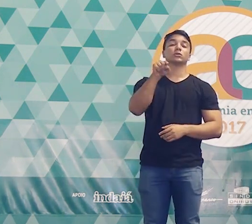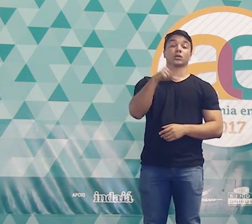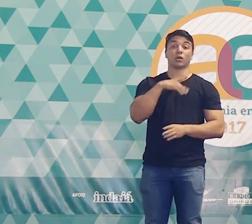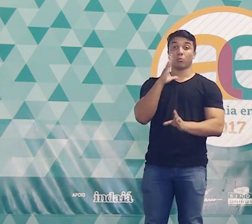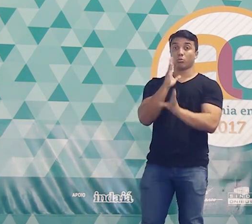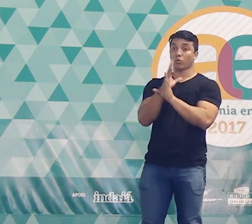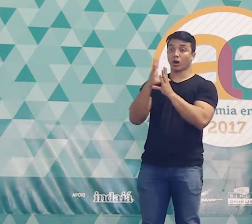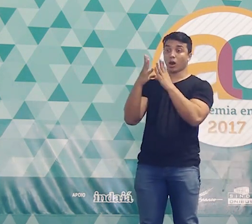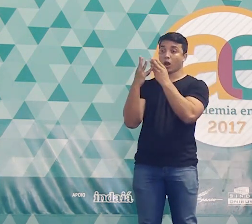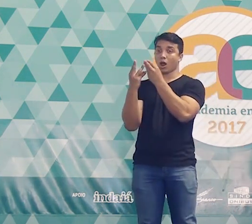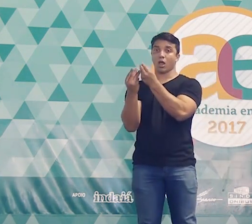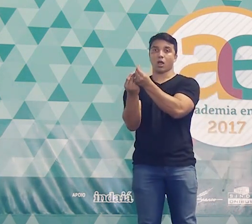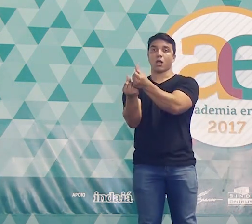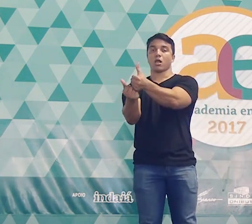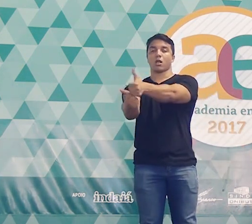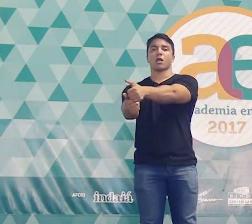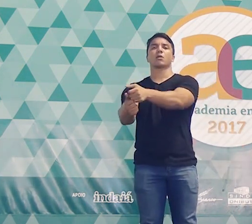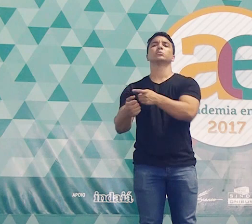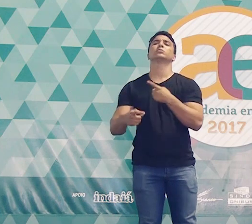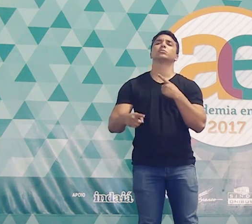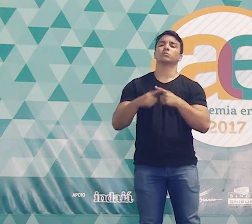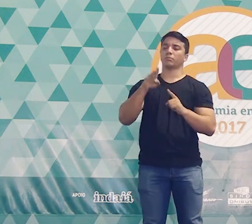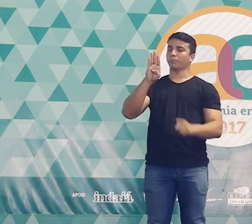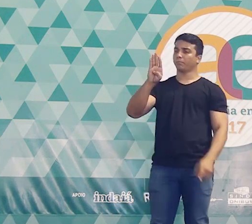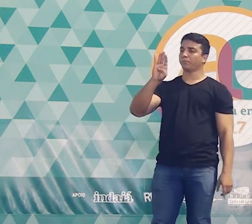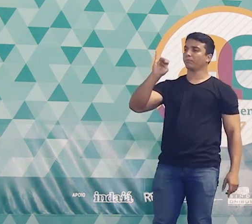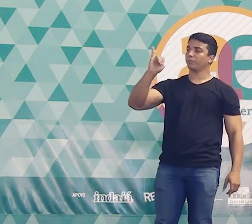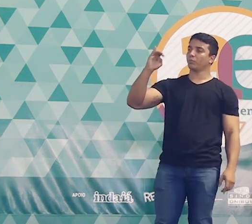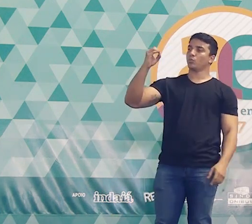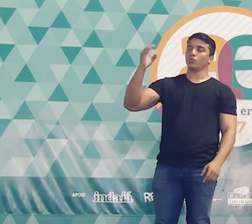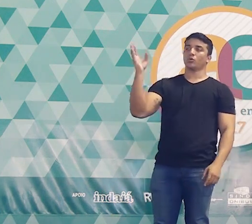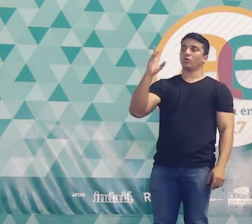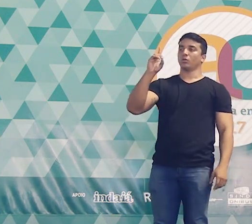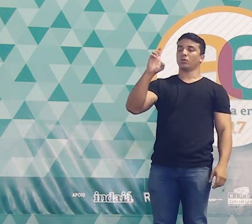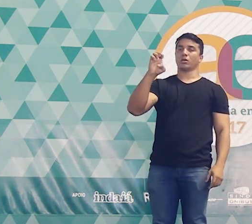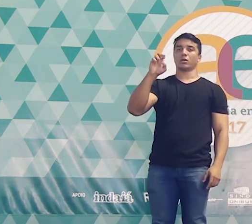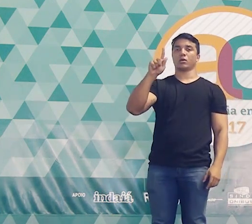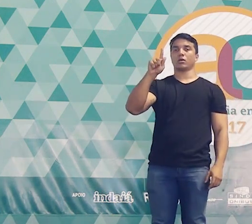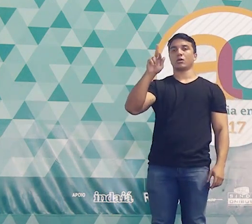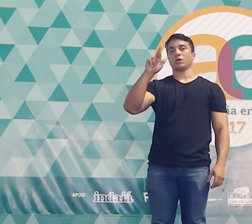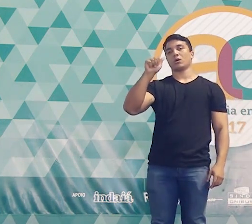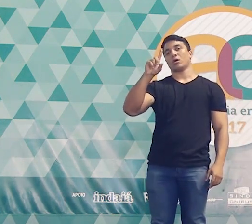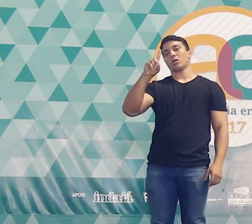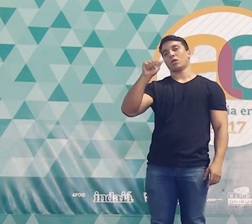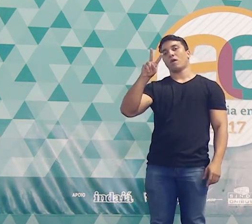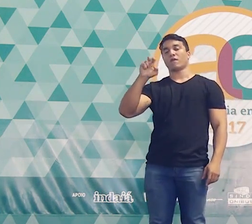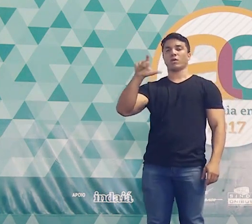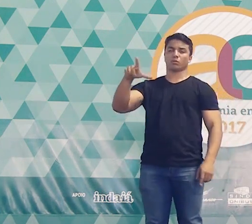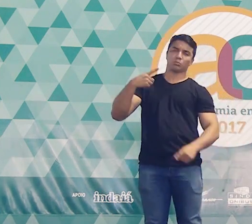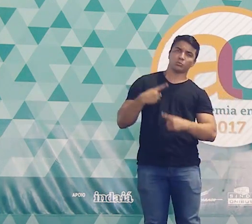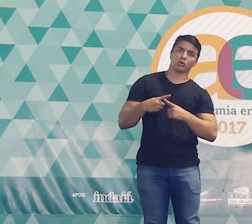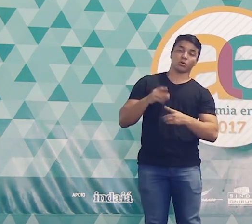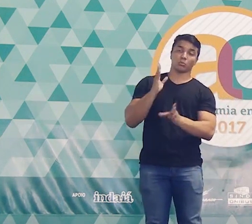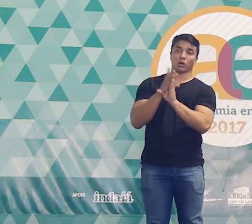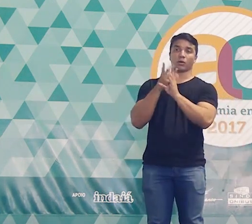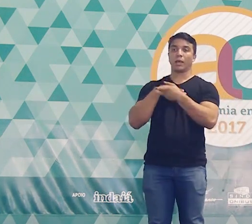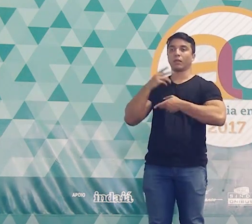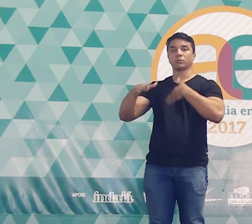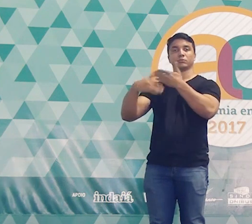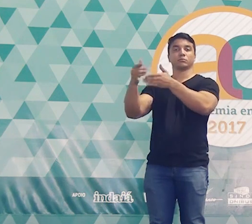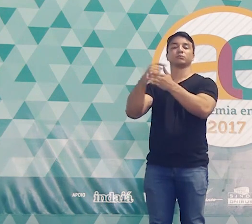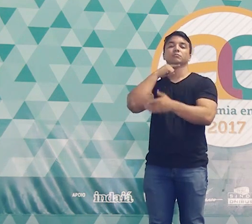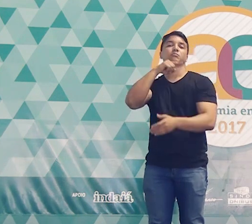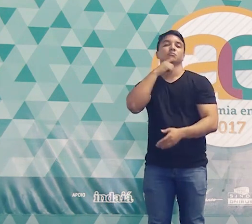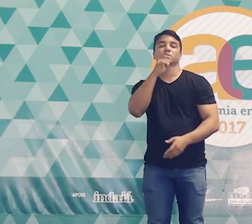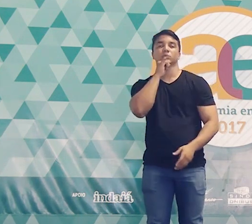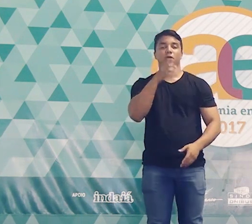rápida decomposição. Por que ela é biodegradável? Porque essa sacola não vai durar muito. Essa sacola serve para você levar para